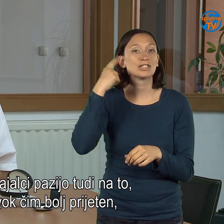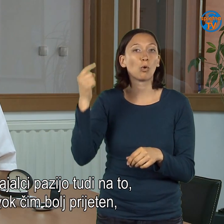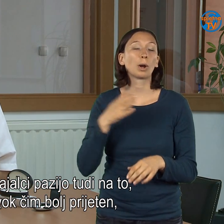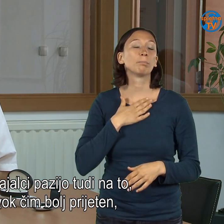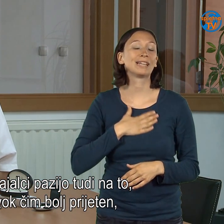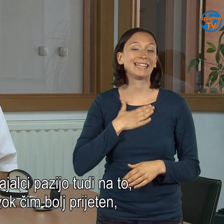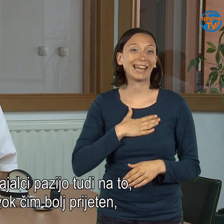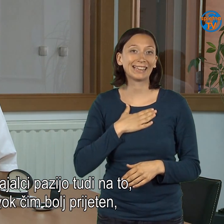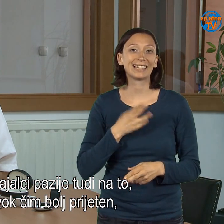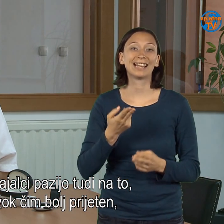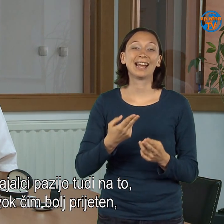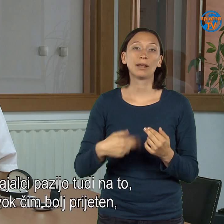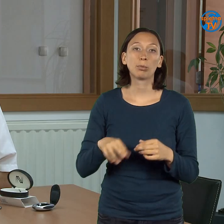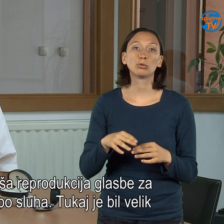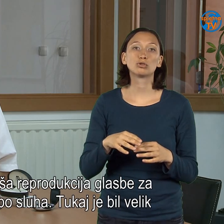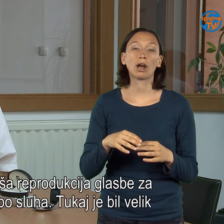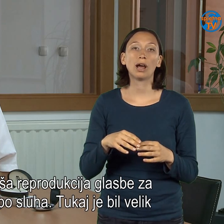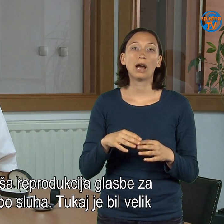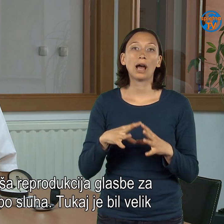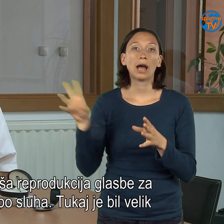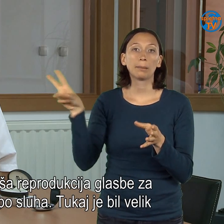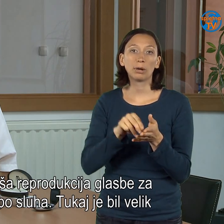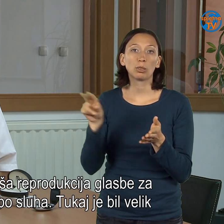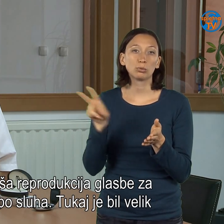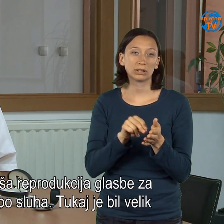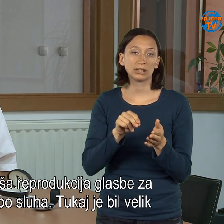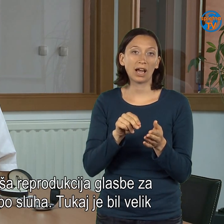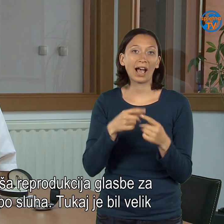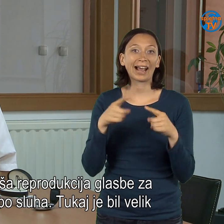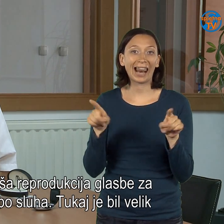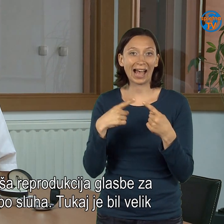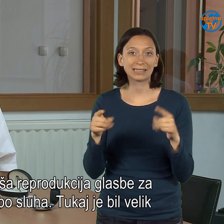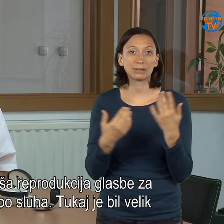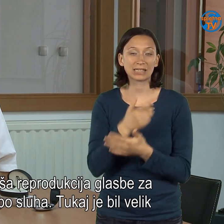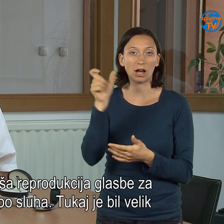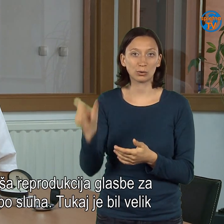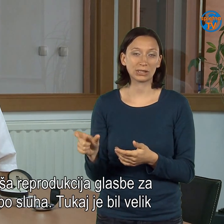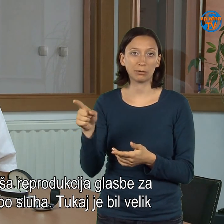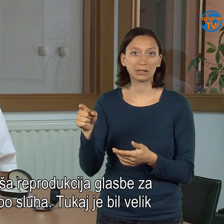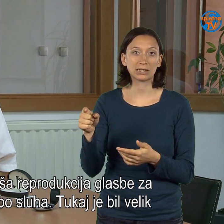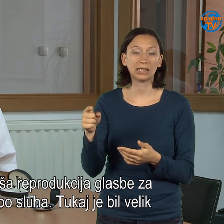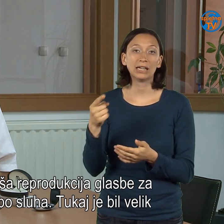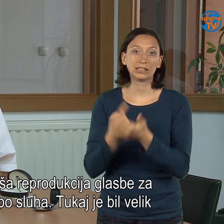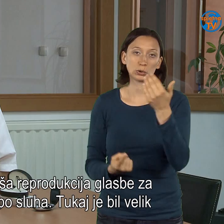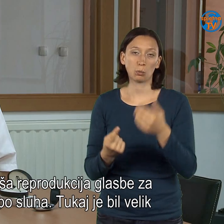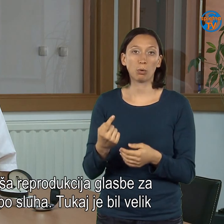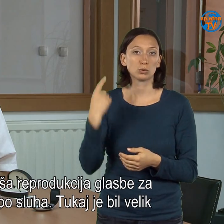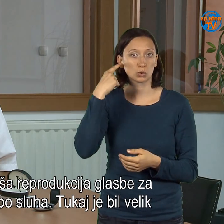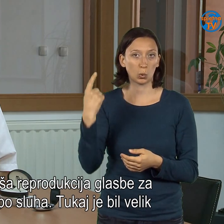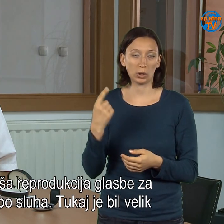tudi čim boljša reprodukcija recimo glasbe za osebe z izgubo